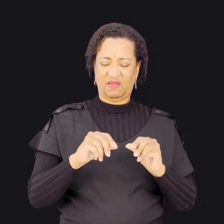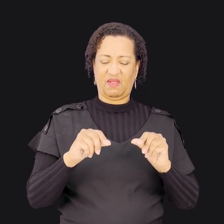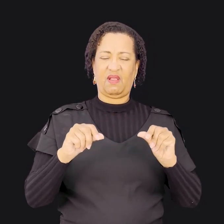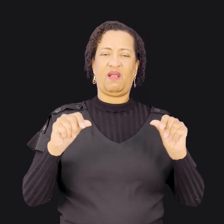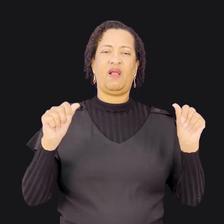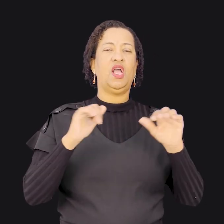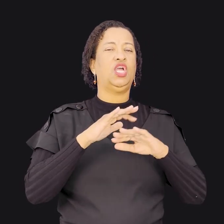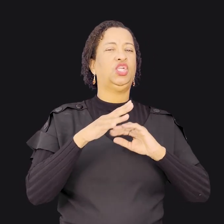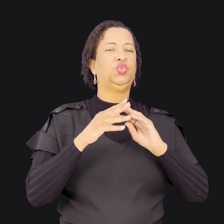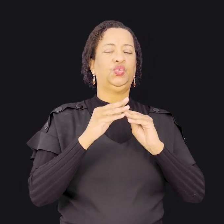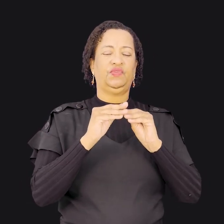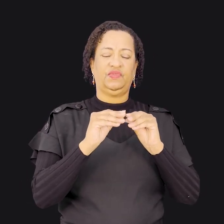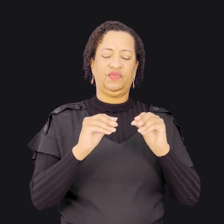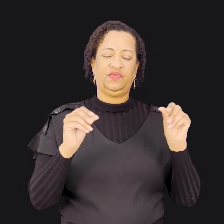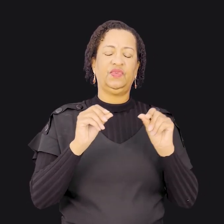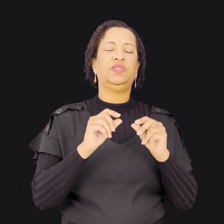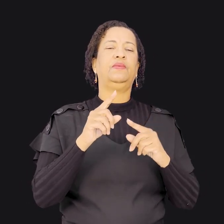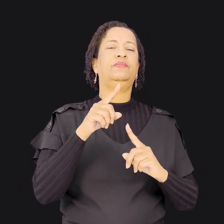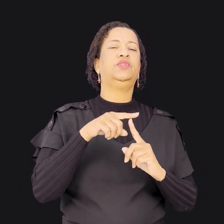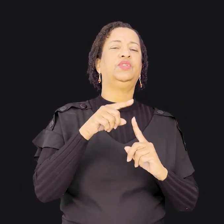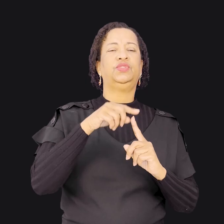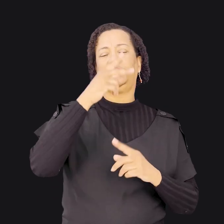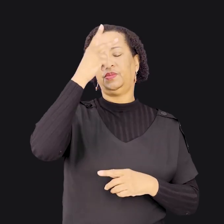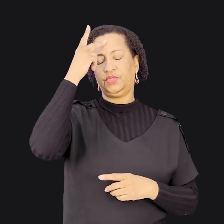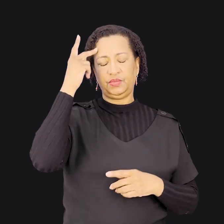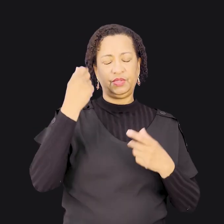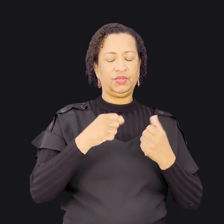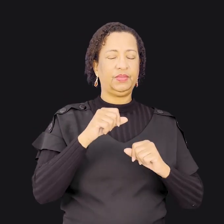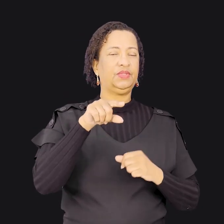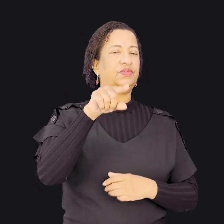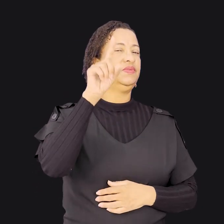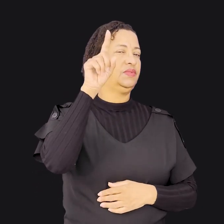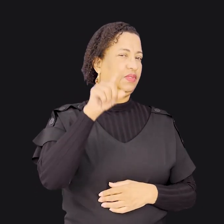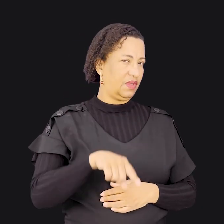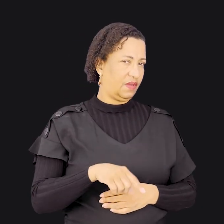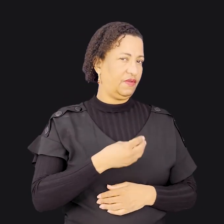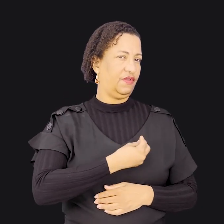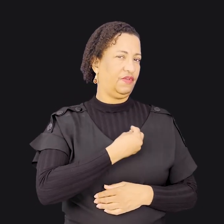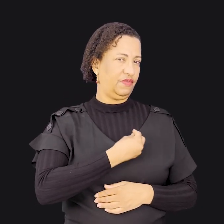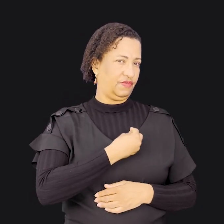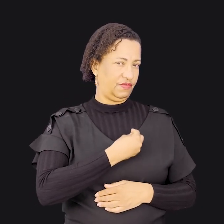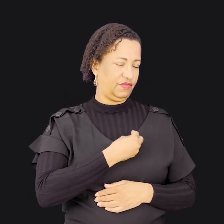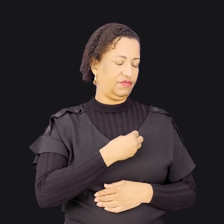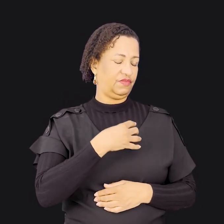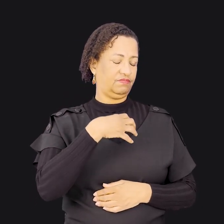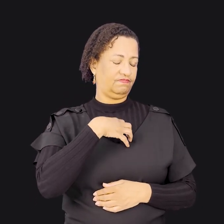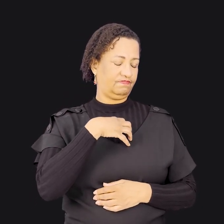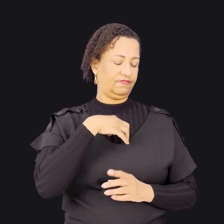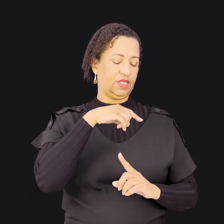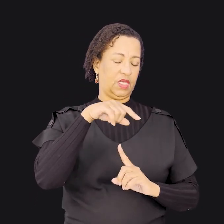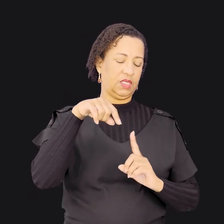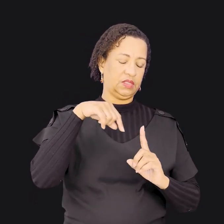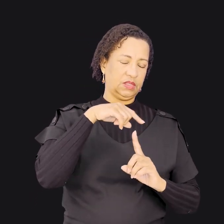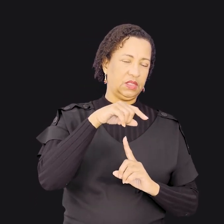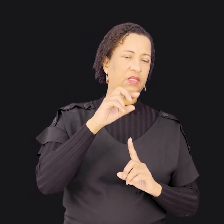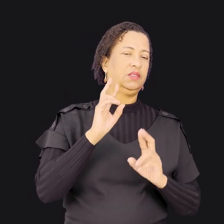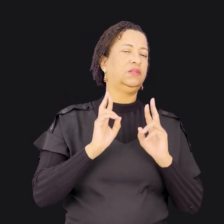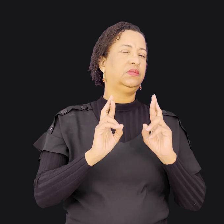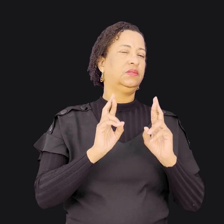Visto que tudo será assim desfeito, que tipo de pessoas é necessário que vocês sejam? Vivam de maneira santa e piedosa, esperando o dia